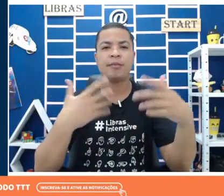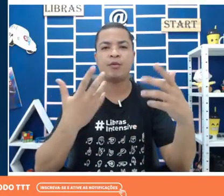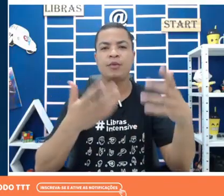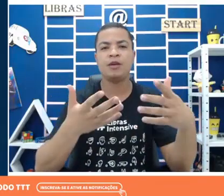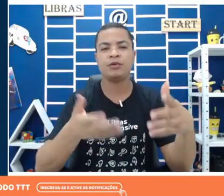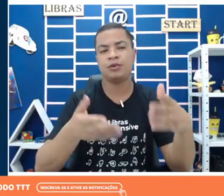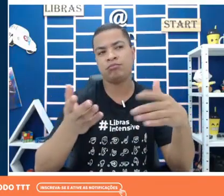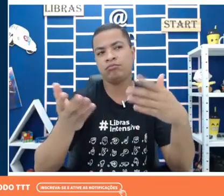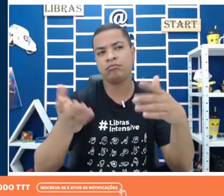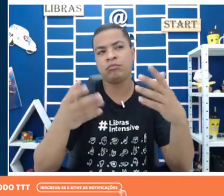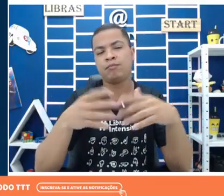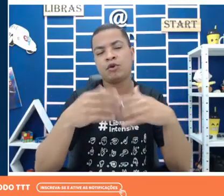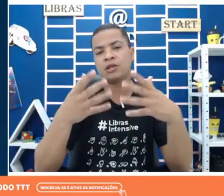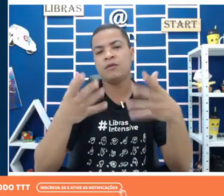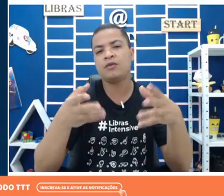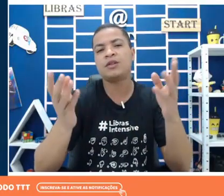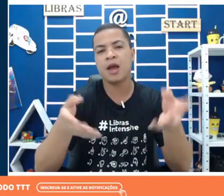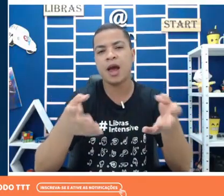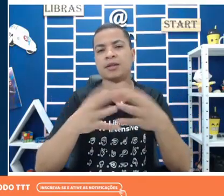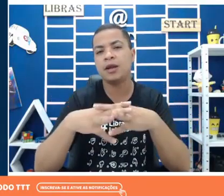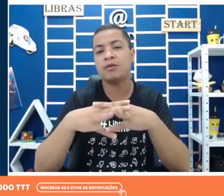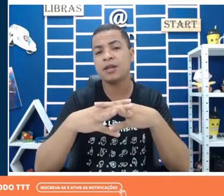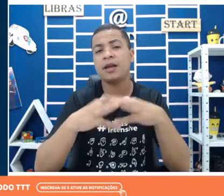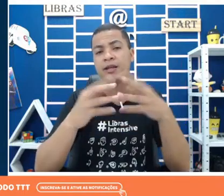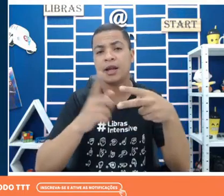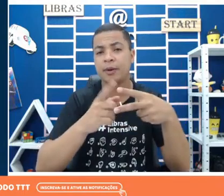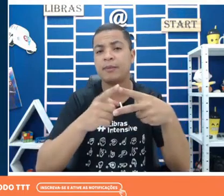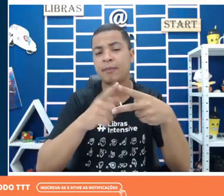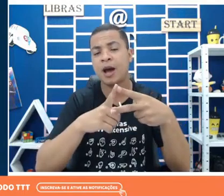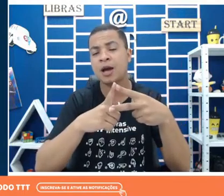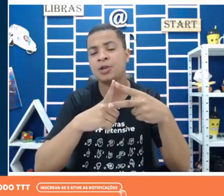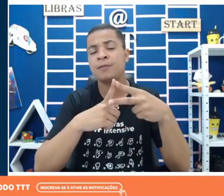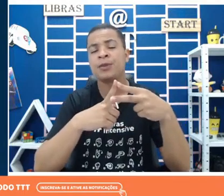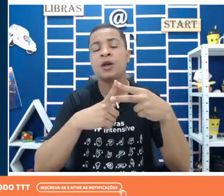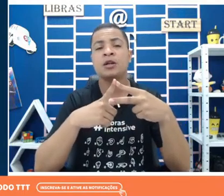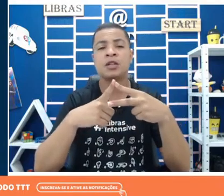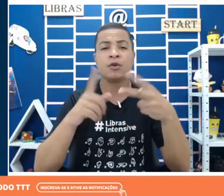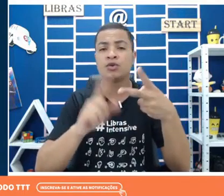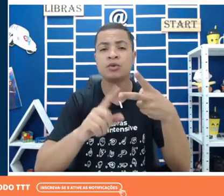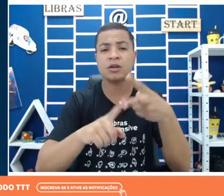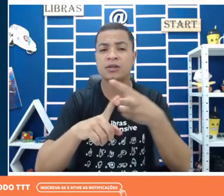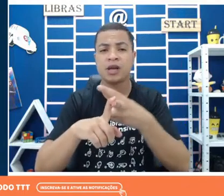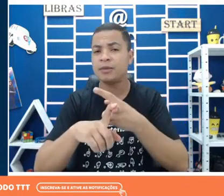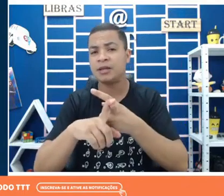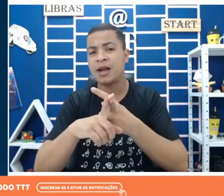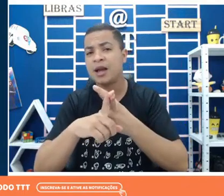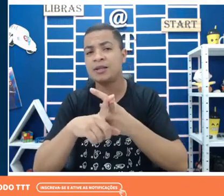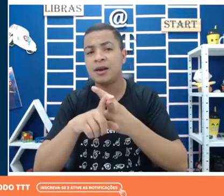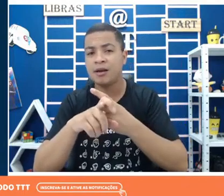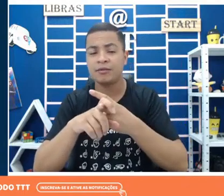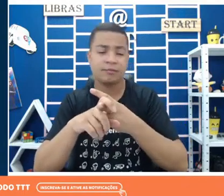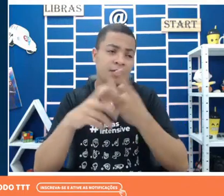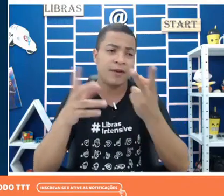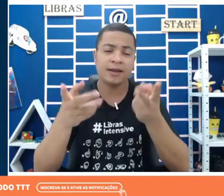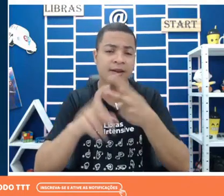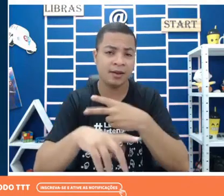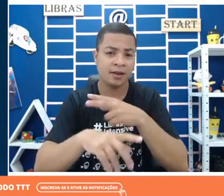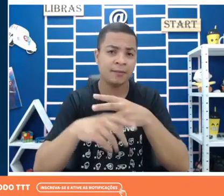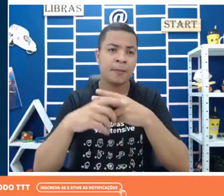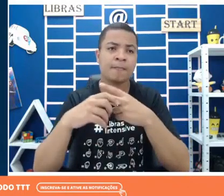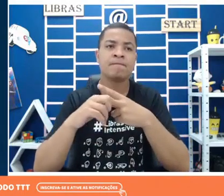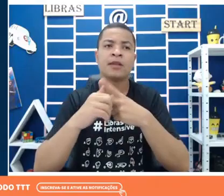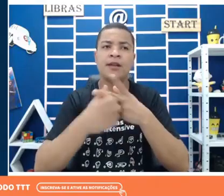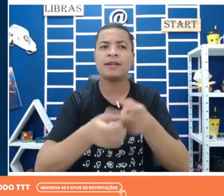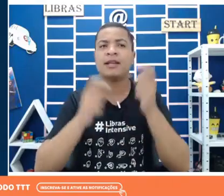que sabe o mínimo possível de sinais, ele consegue entender a primeira parte. Se for um surdo que não sabe sinais, ele não vai